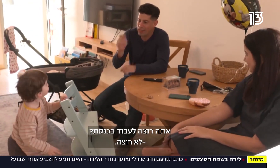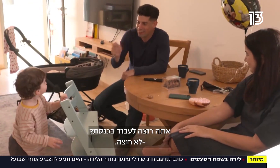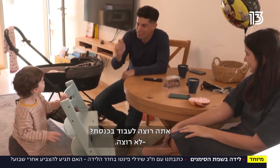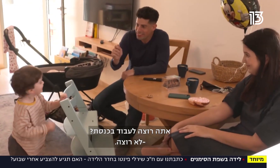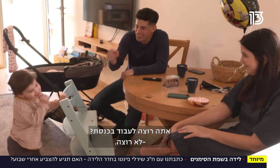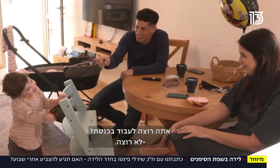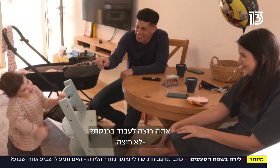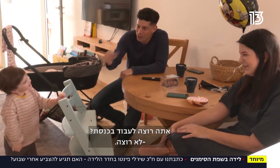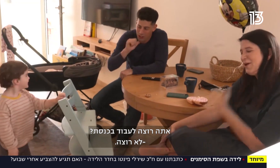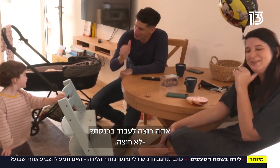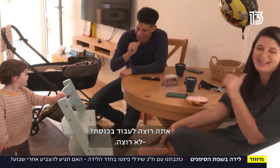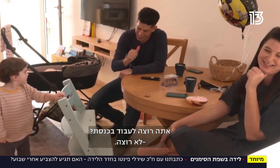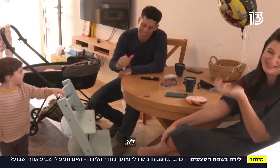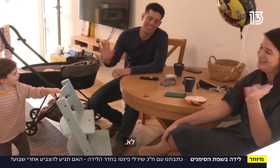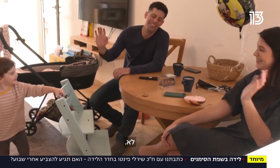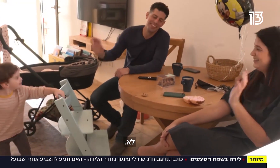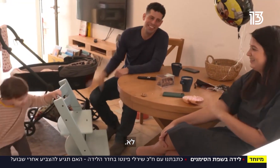לעבוד בכנסת? לא רוצה. לא.